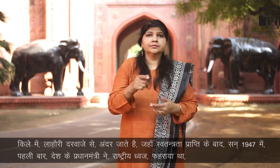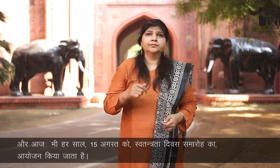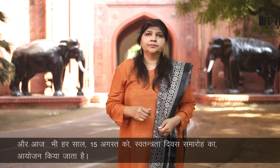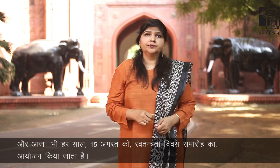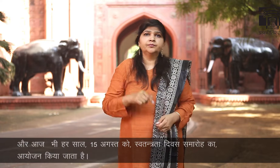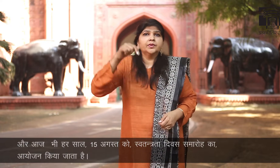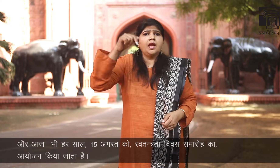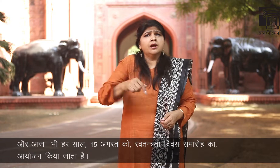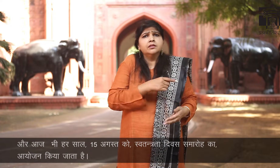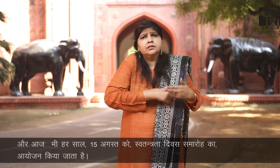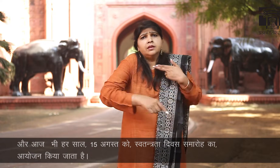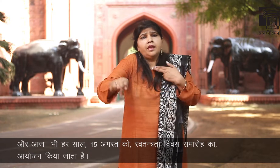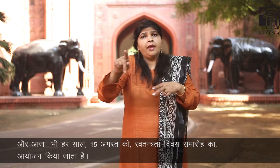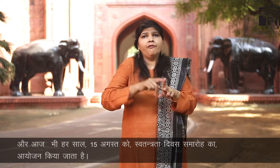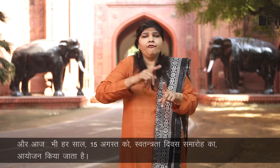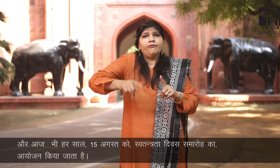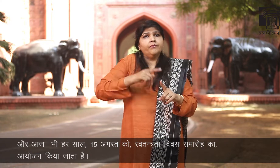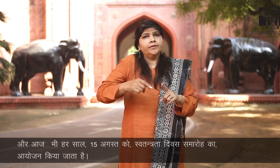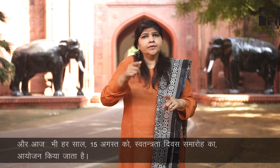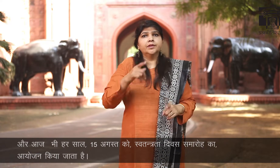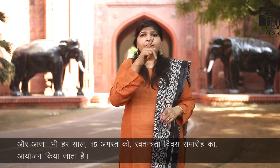और आज भी हर साल 15 अगस्त को